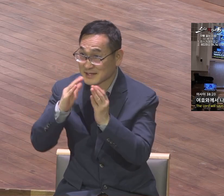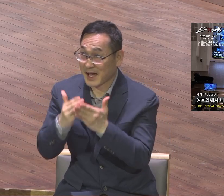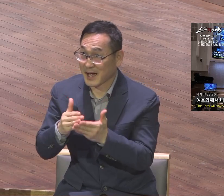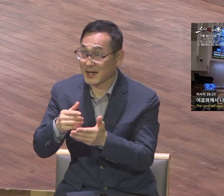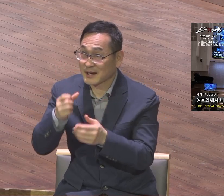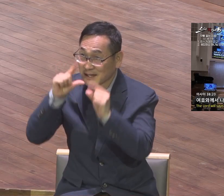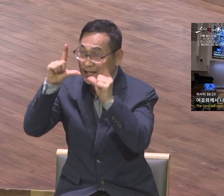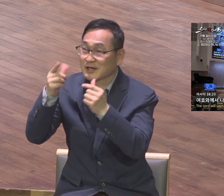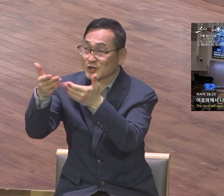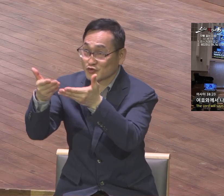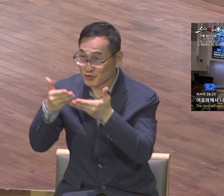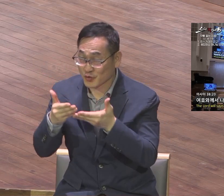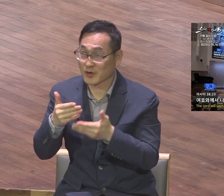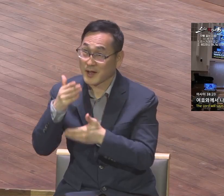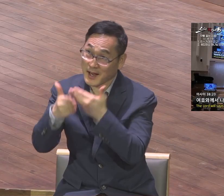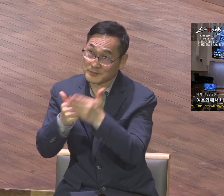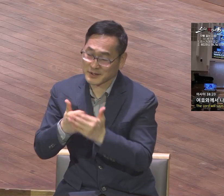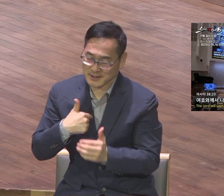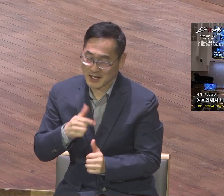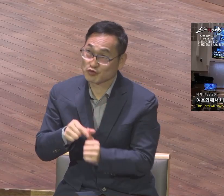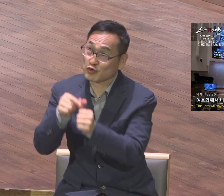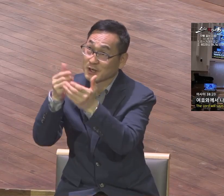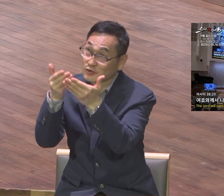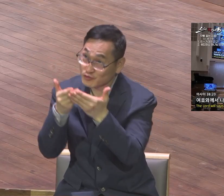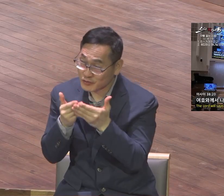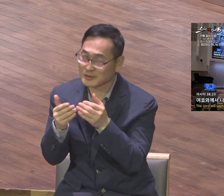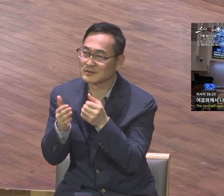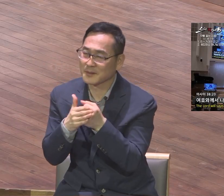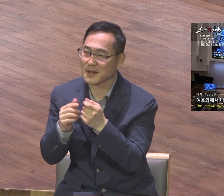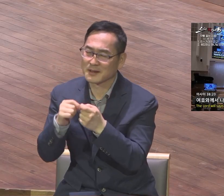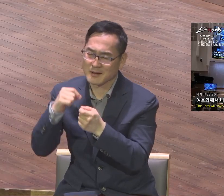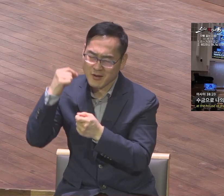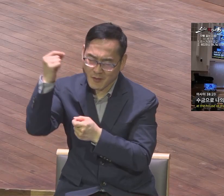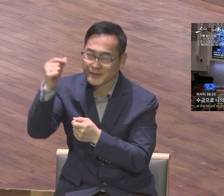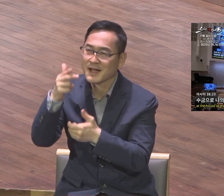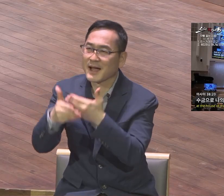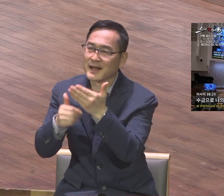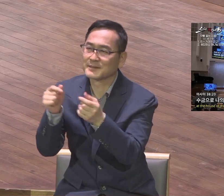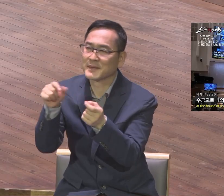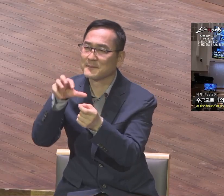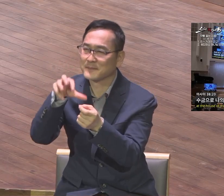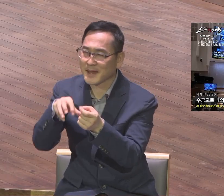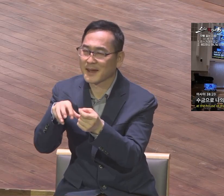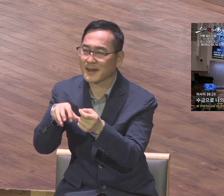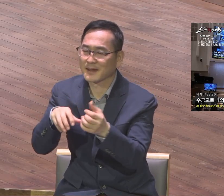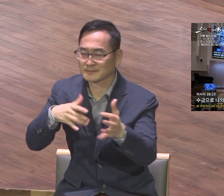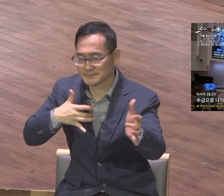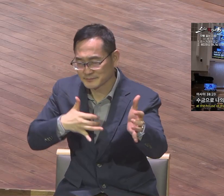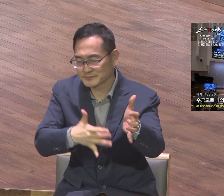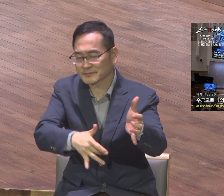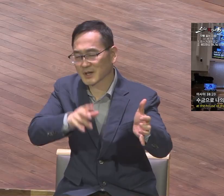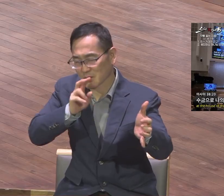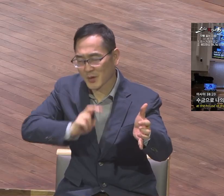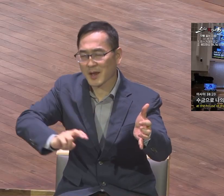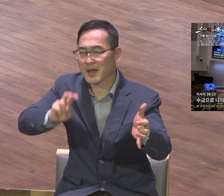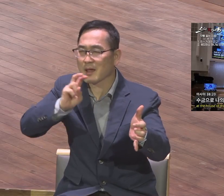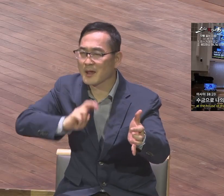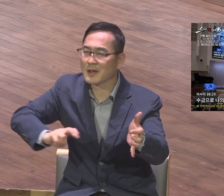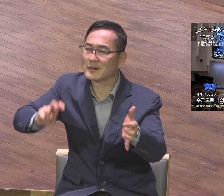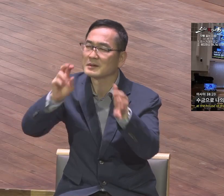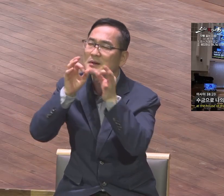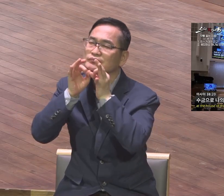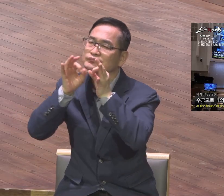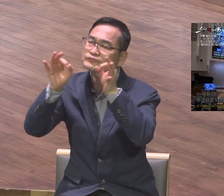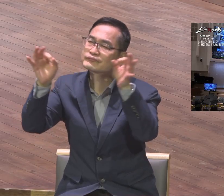나를 구원하시리니 우리가 종신토록 여호와의 전에서 수금으로 나의 노래를